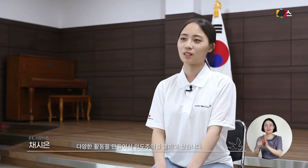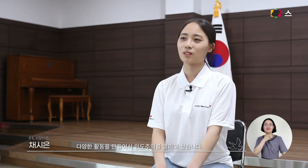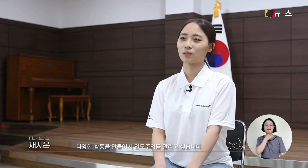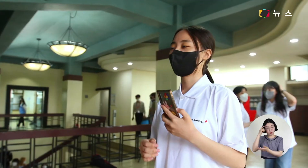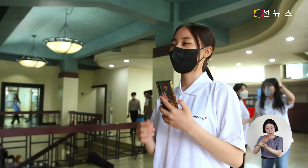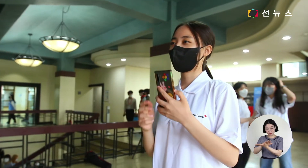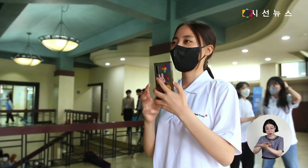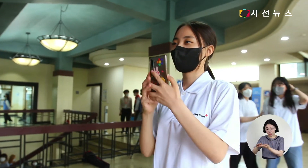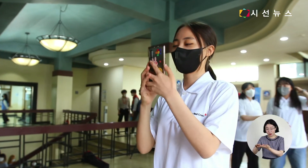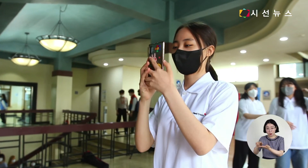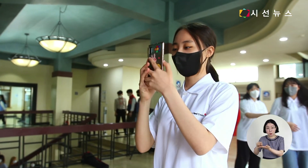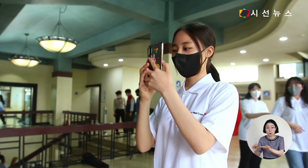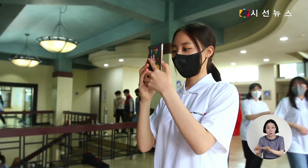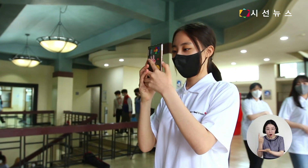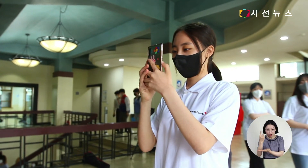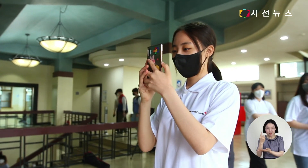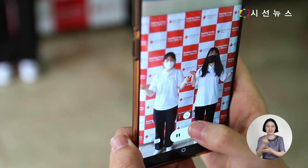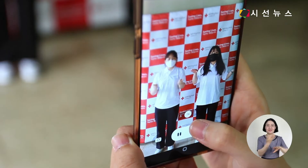싶습니다.